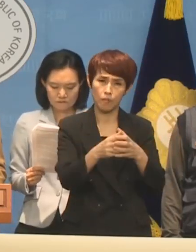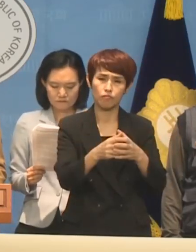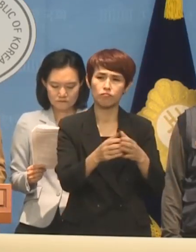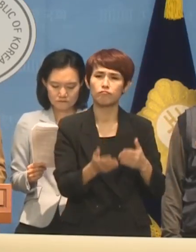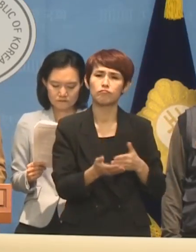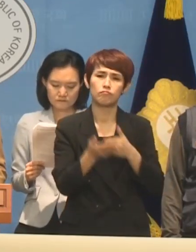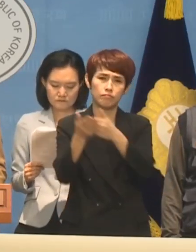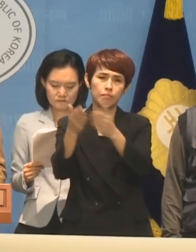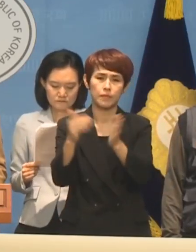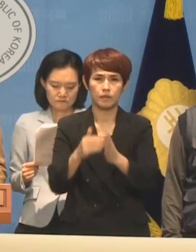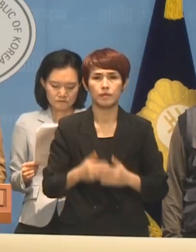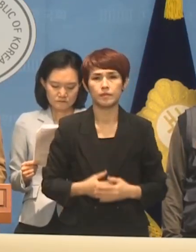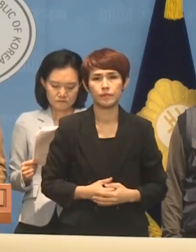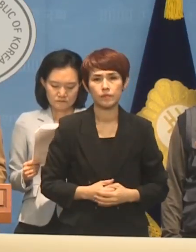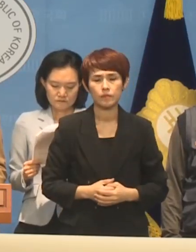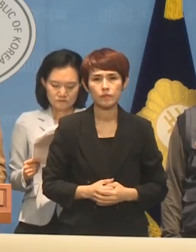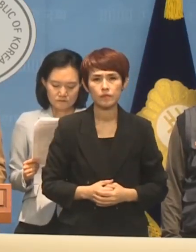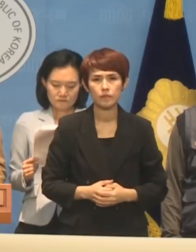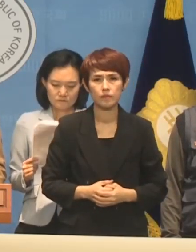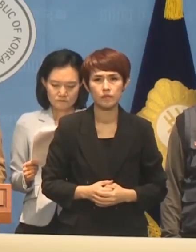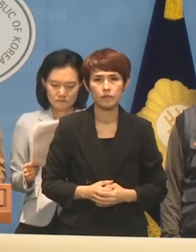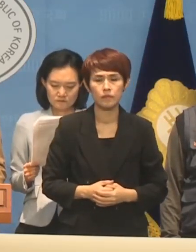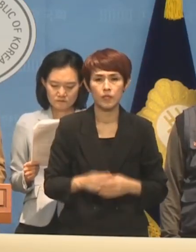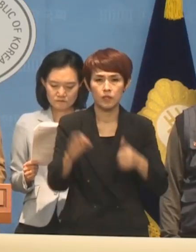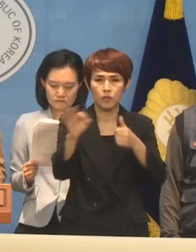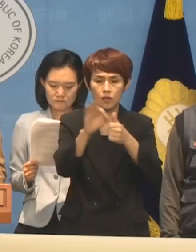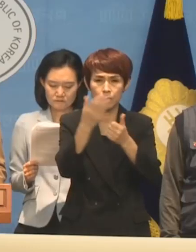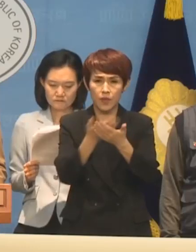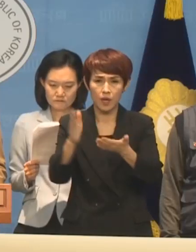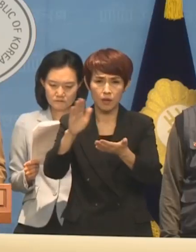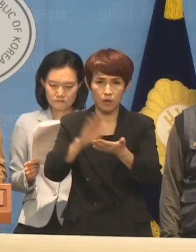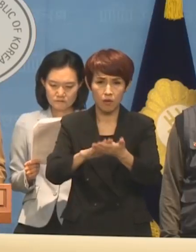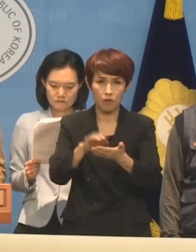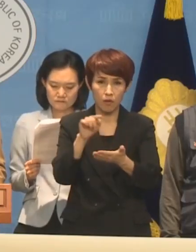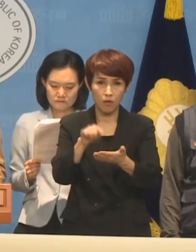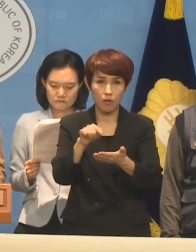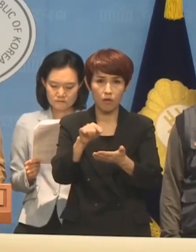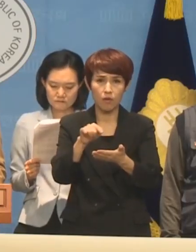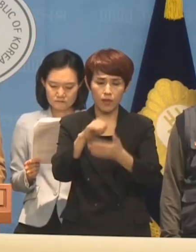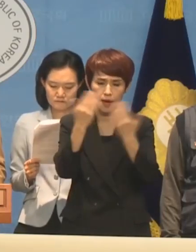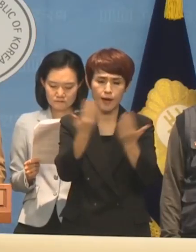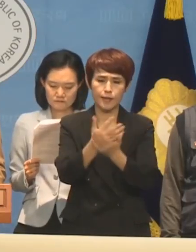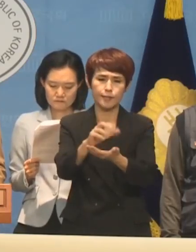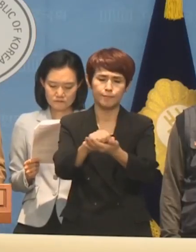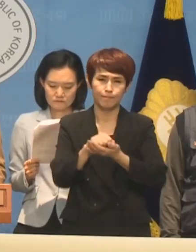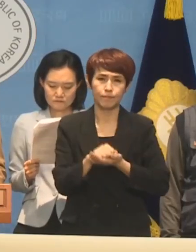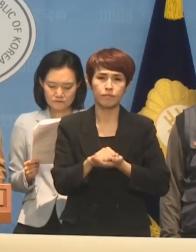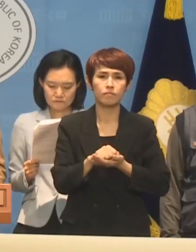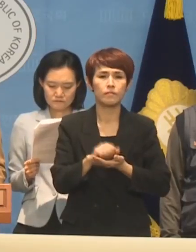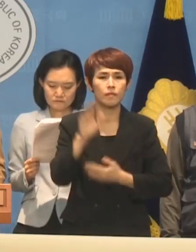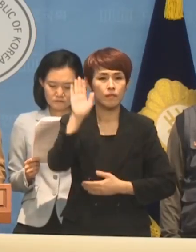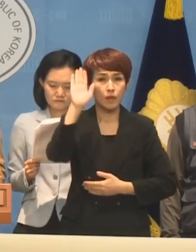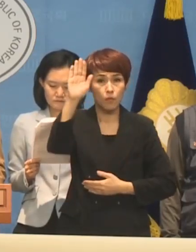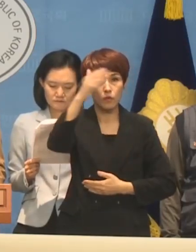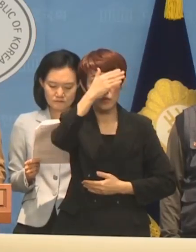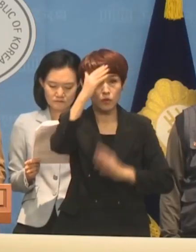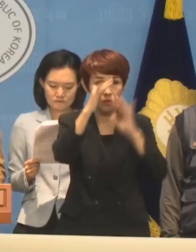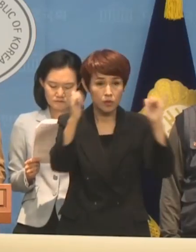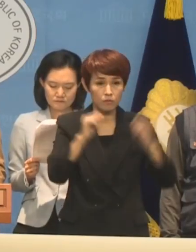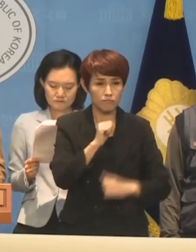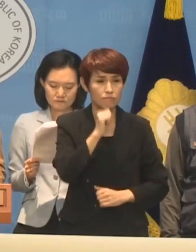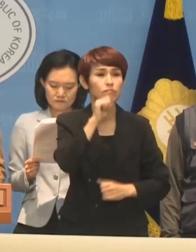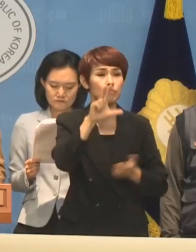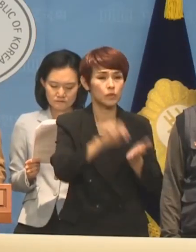아니었습니다. 이는 연금개혁의 공과를 오롯이 다 받는 미래 청년들의 빈곤